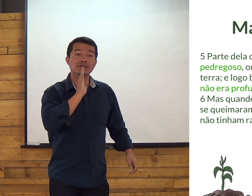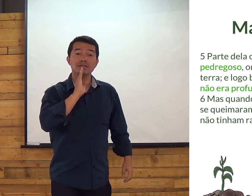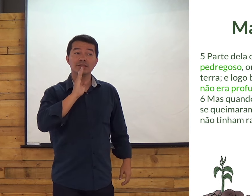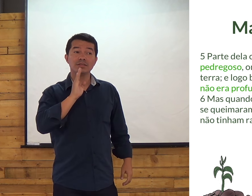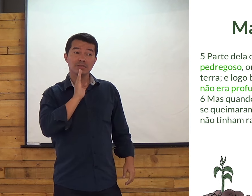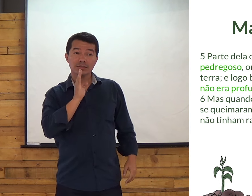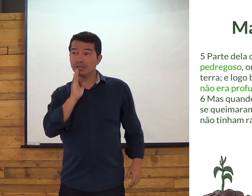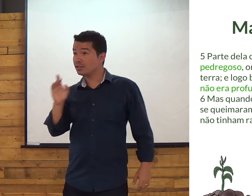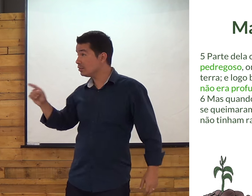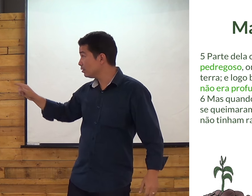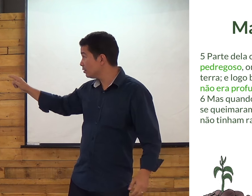Você conhece